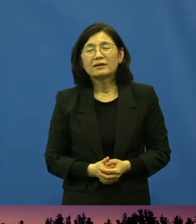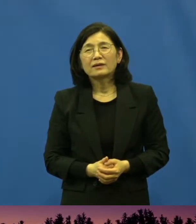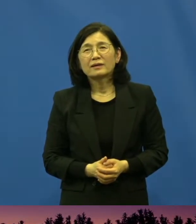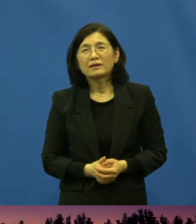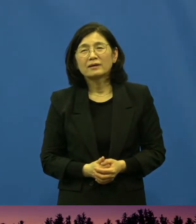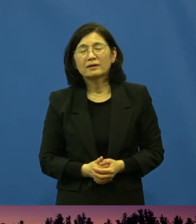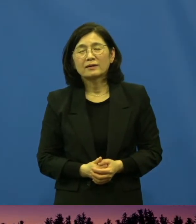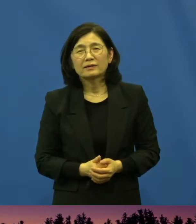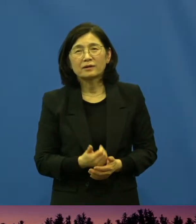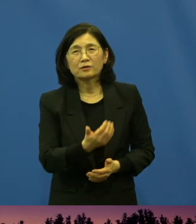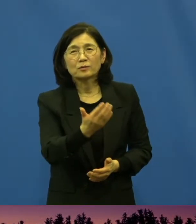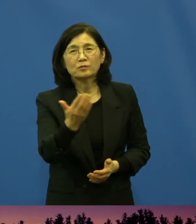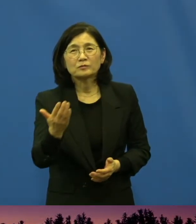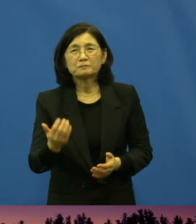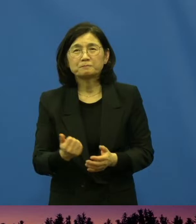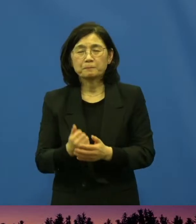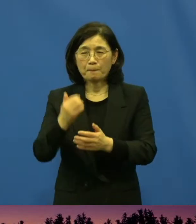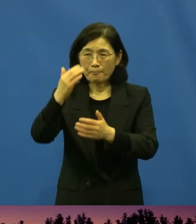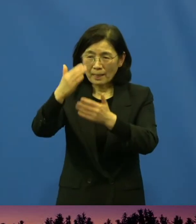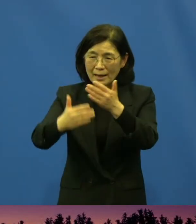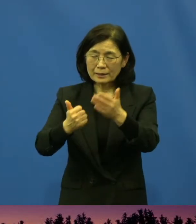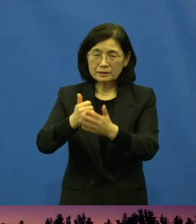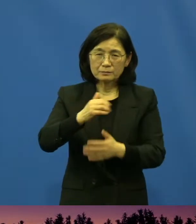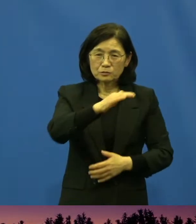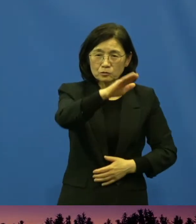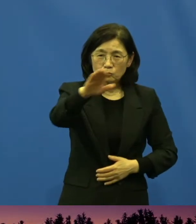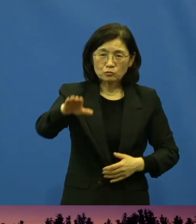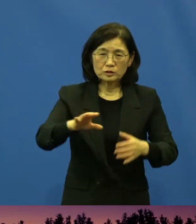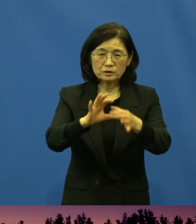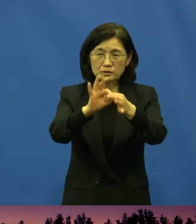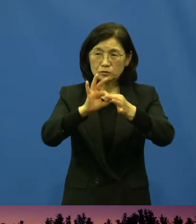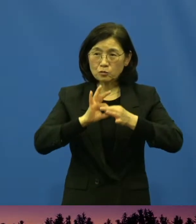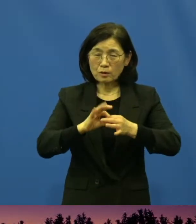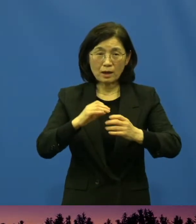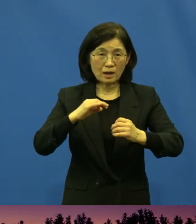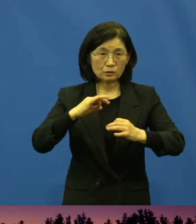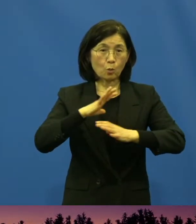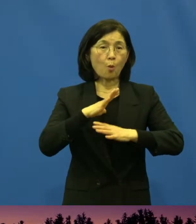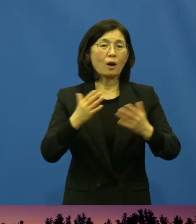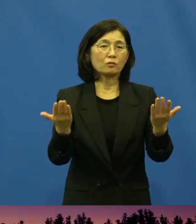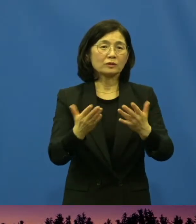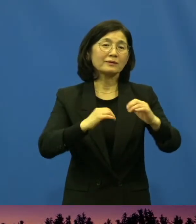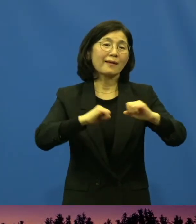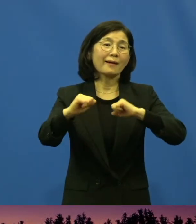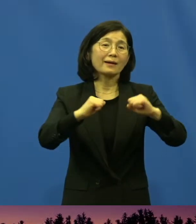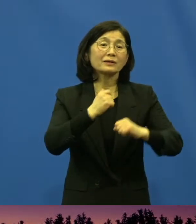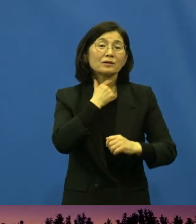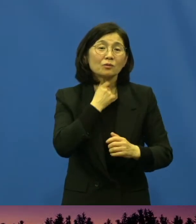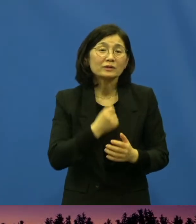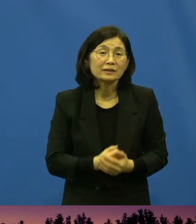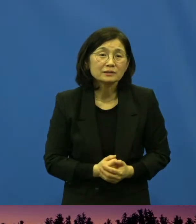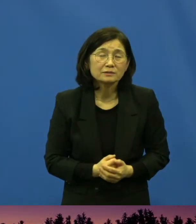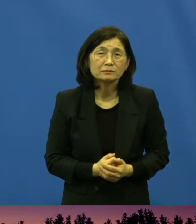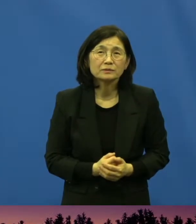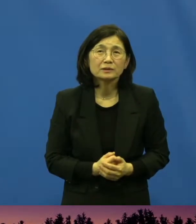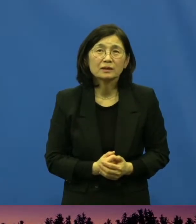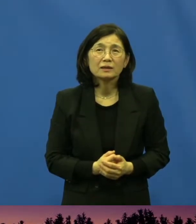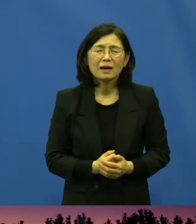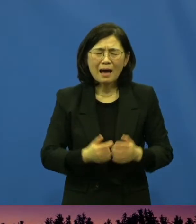사랑하는 성도 여러분, 하나님이 우리를 통해 놀라운 일을 행하기를 원하십니다. 늘